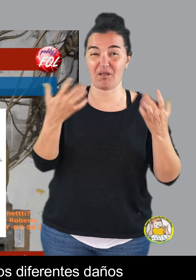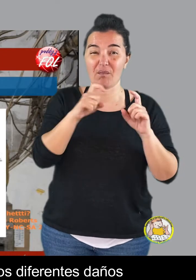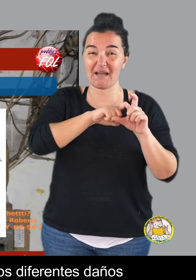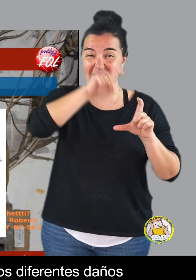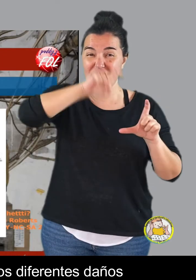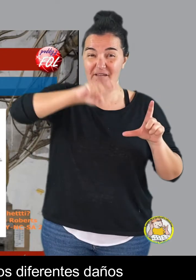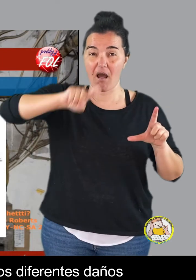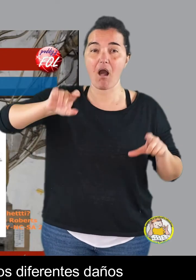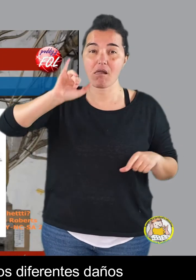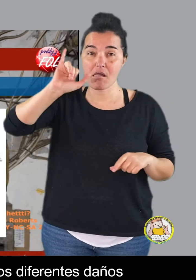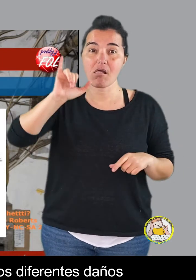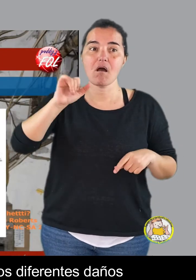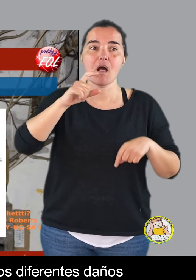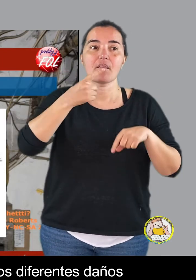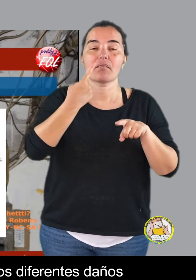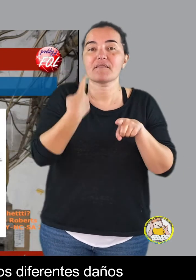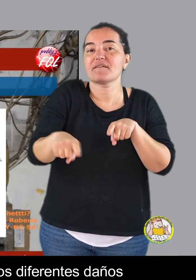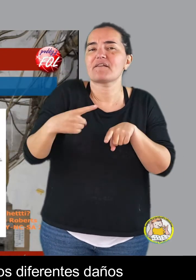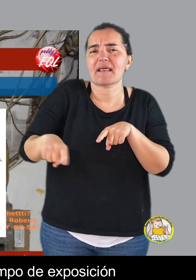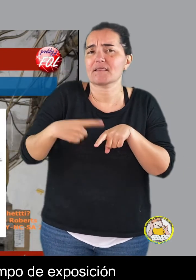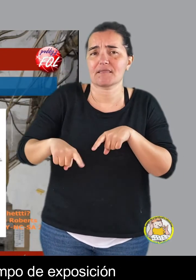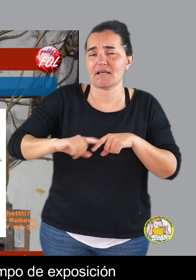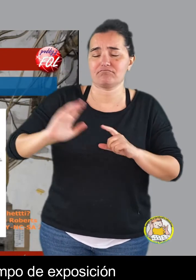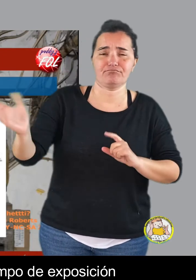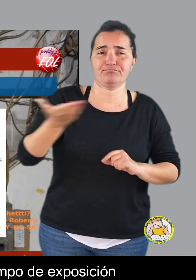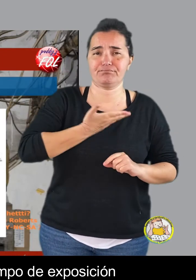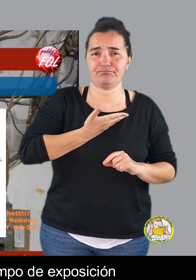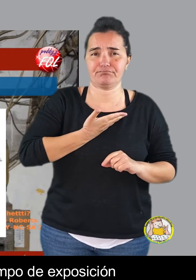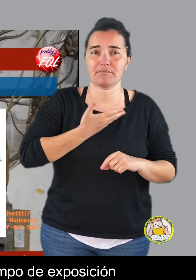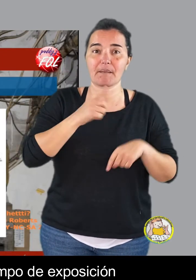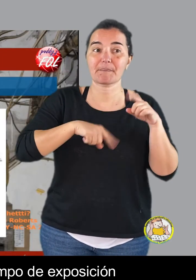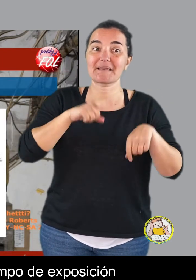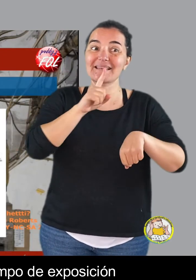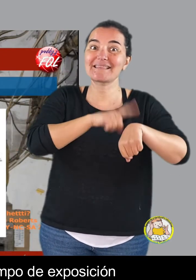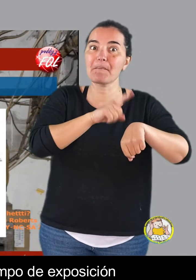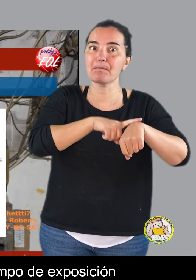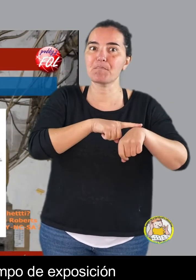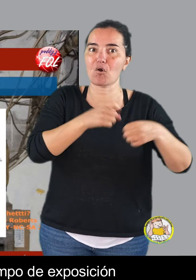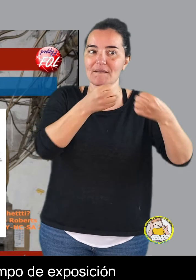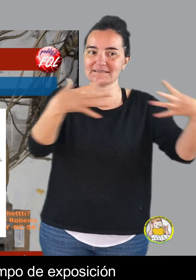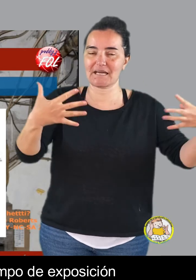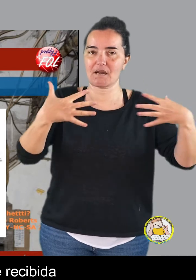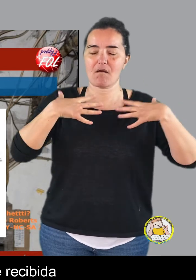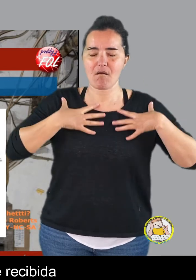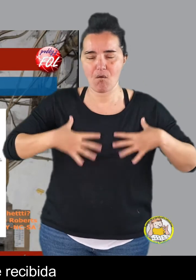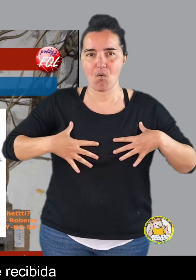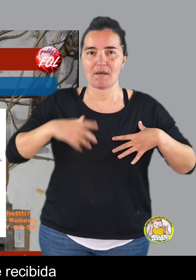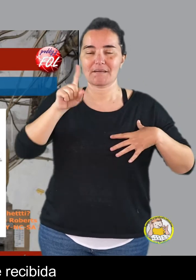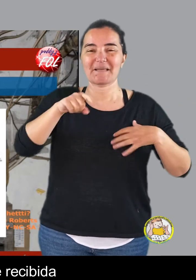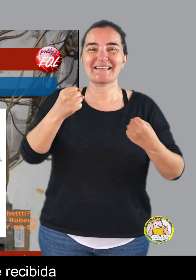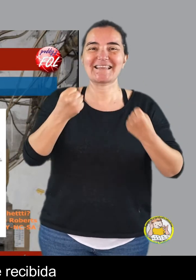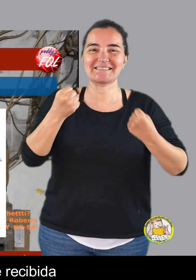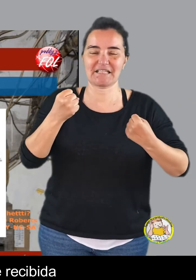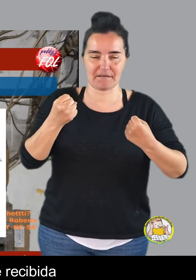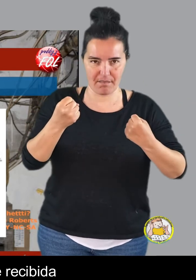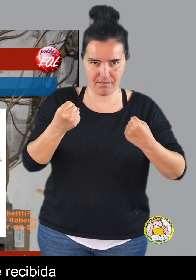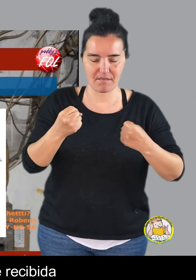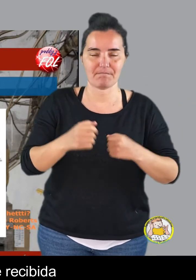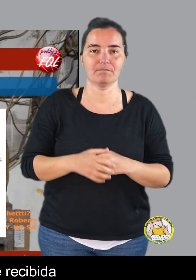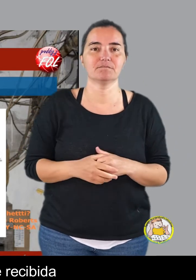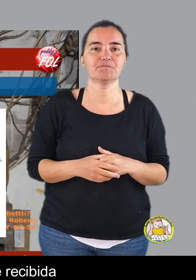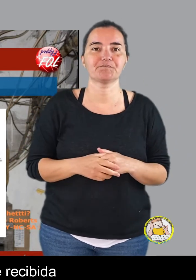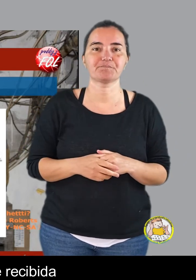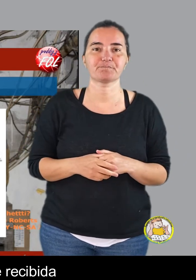la siguiente gráfica se analizan los diferentes daños que se pueden sufrir en relación al tiempo de exposición y la intensidad de la